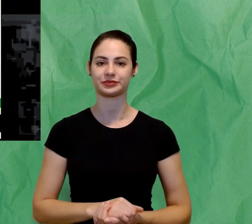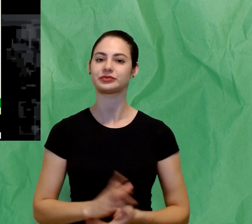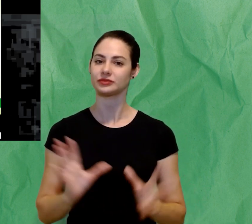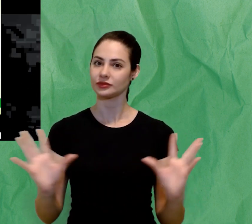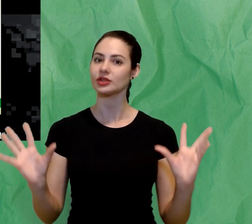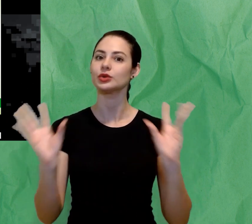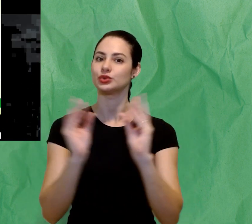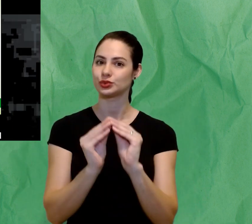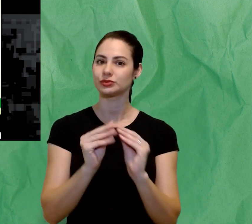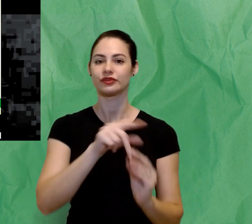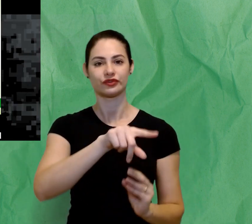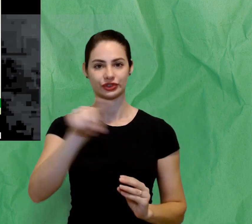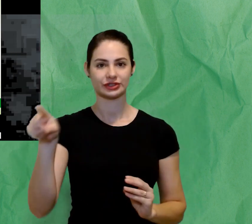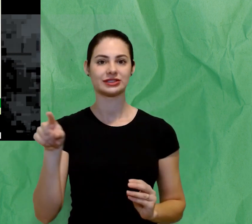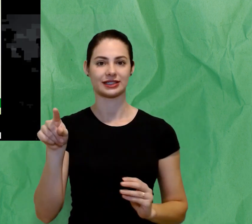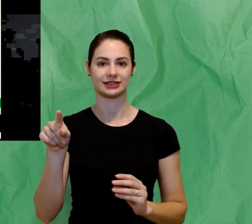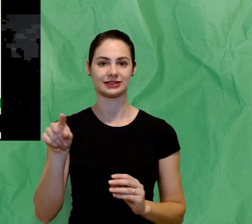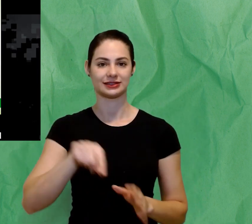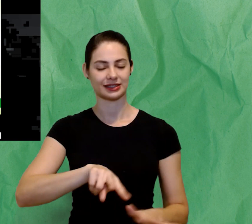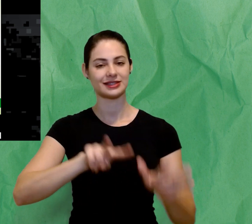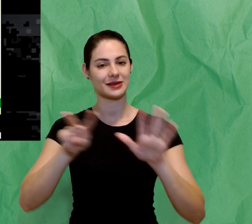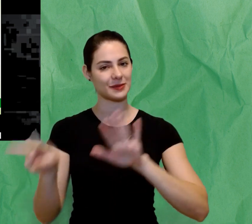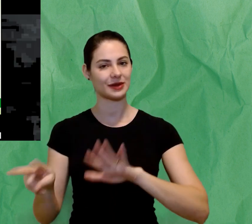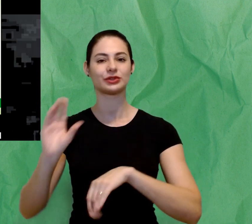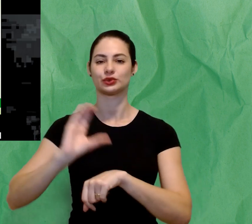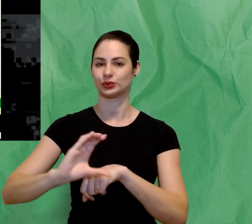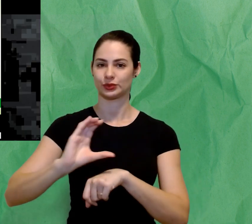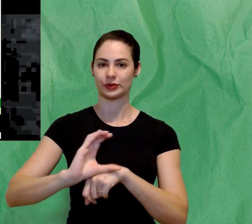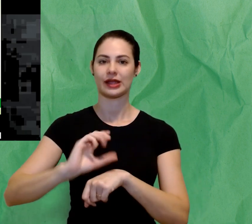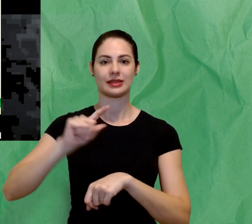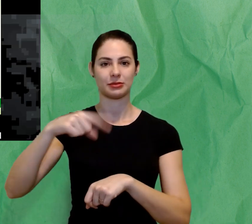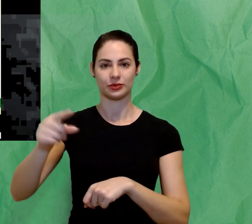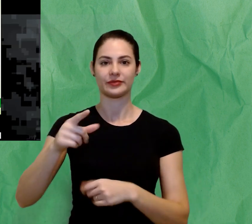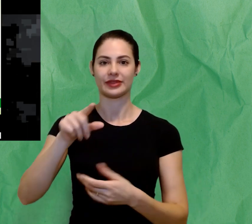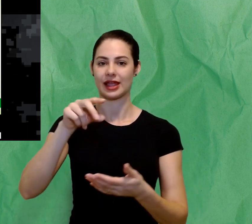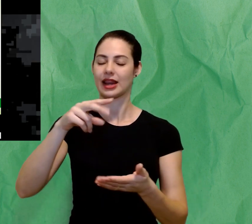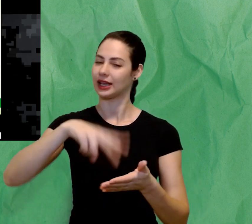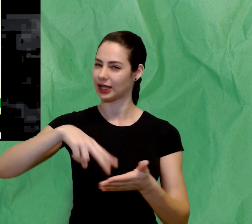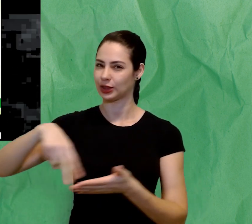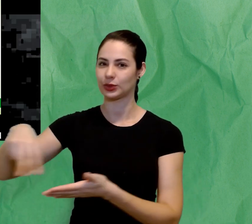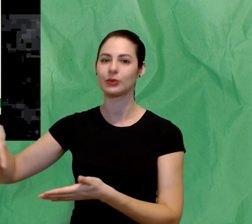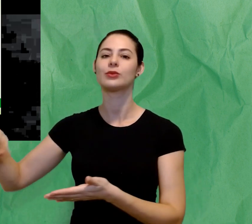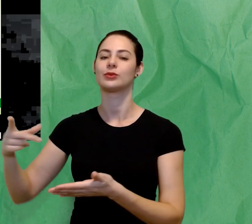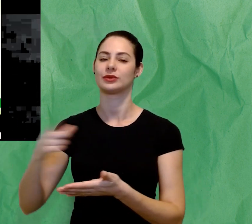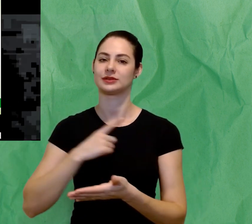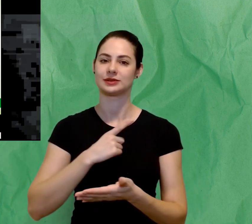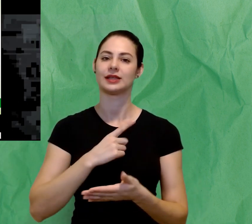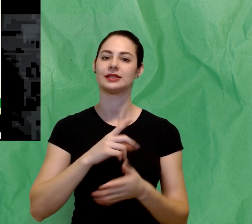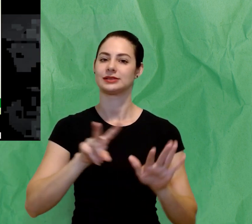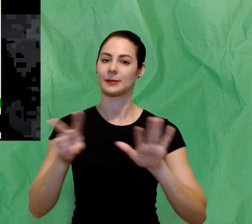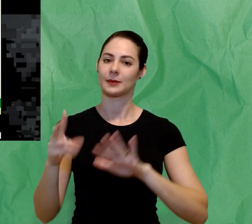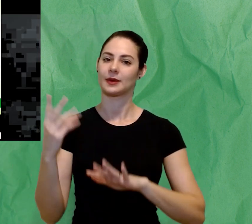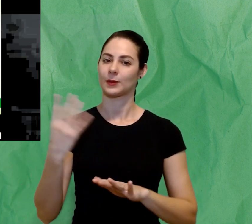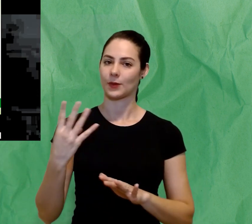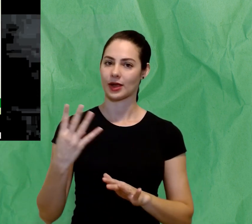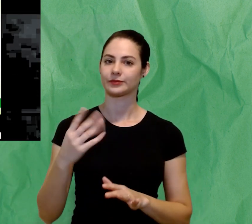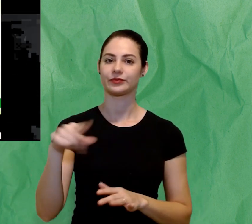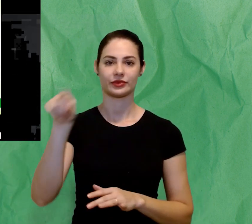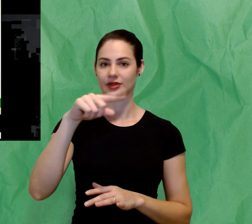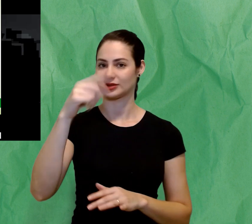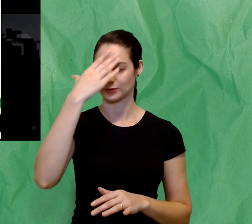esse é um resumo do que vocês verão nessa semana de curso. Após as leituras indicadas, na semana 4, não